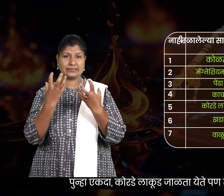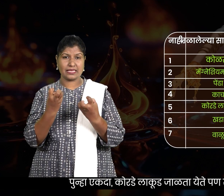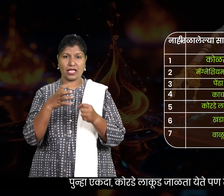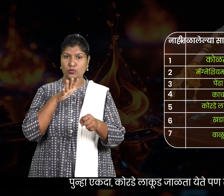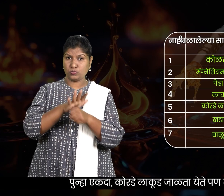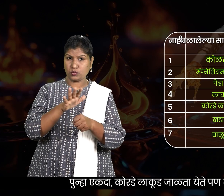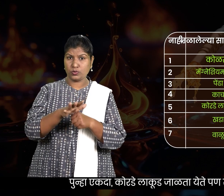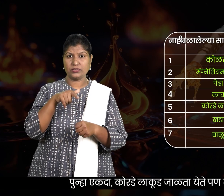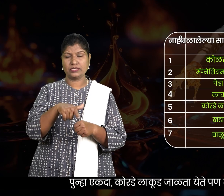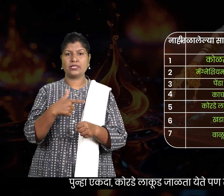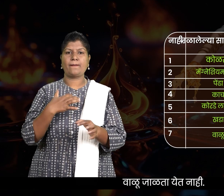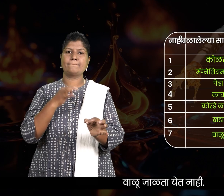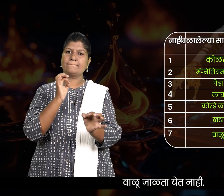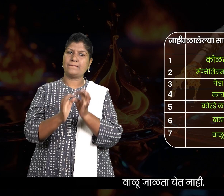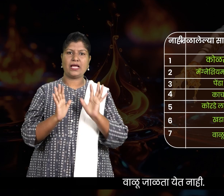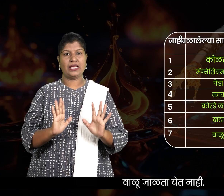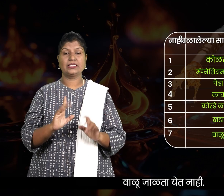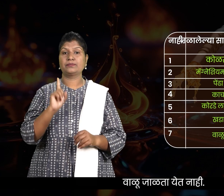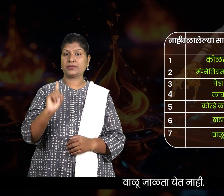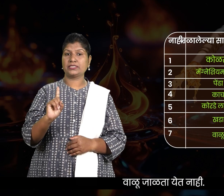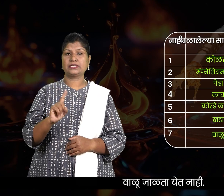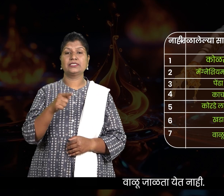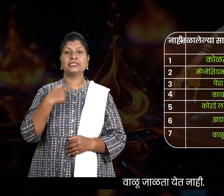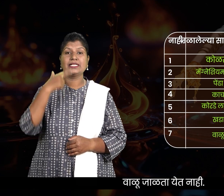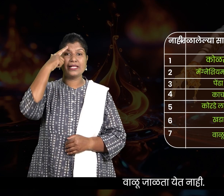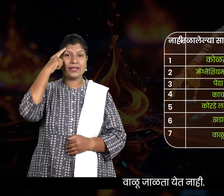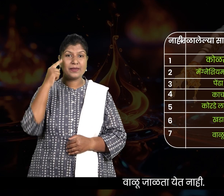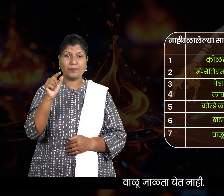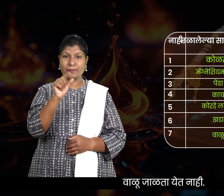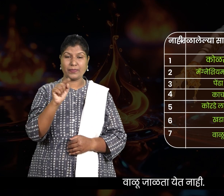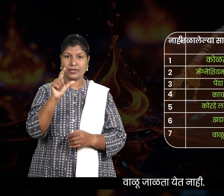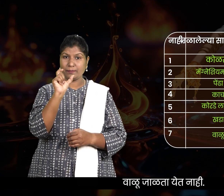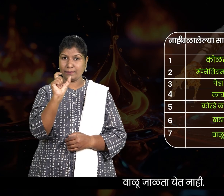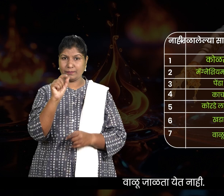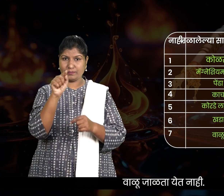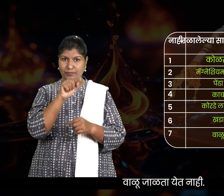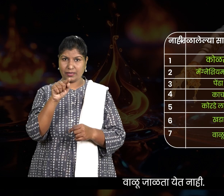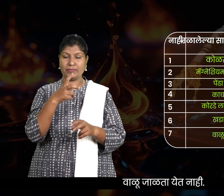येते, पण खडे आणि वाळू जाळता येत नाही.